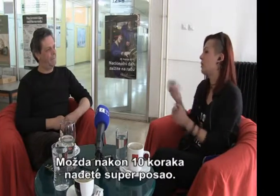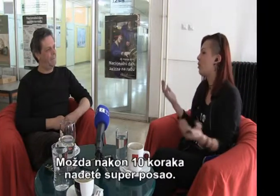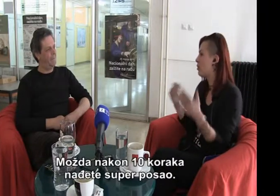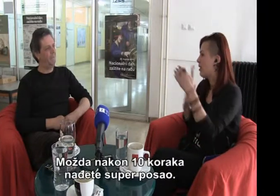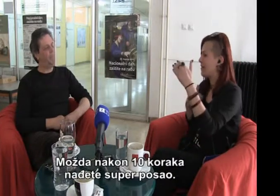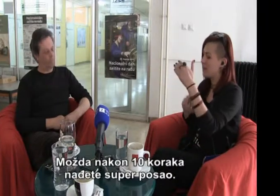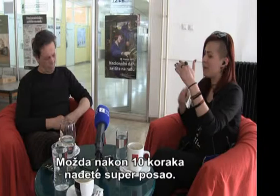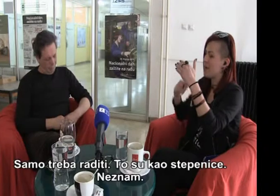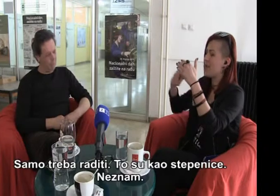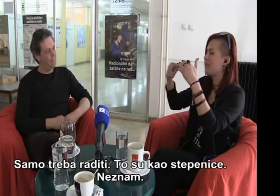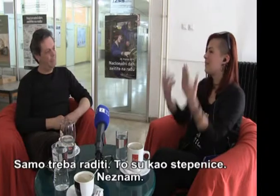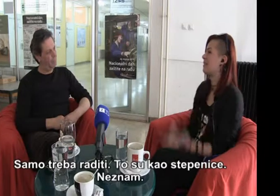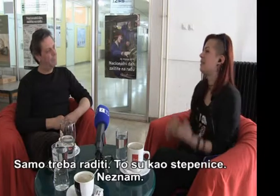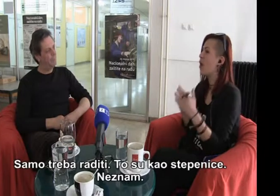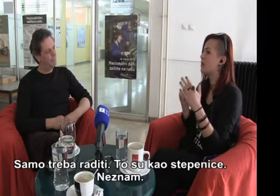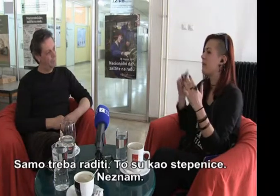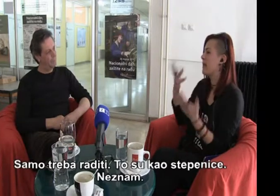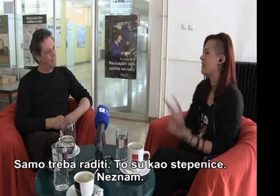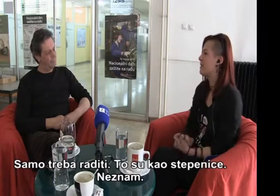puno. Tamo te vratiti, kao te pa.